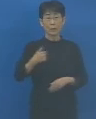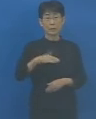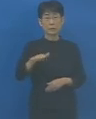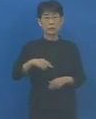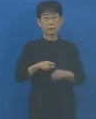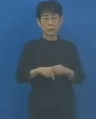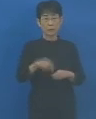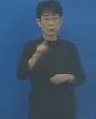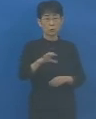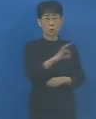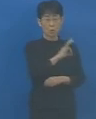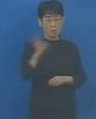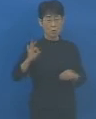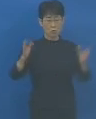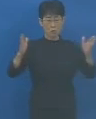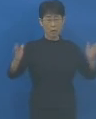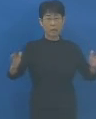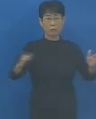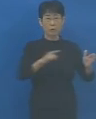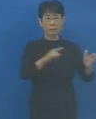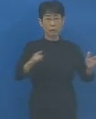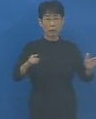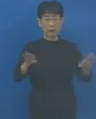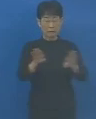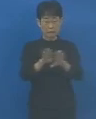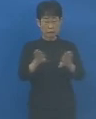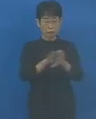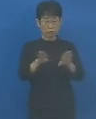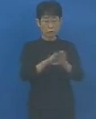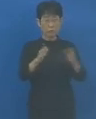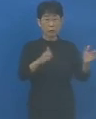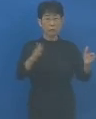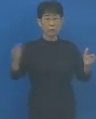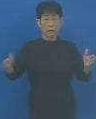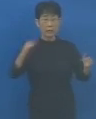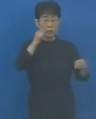の10日ほどの間連休を挟みまして米子